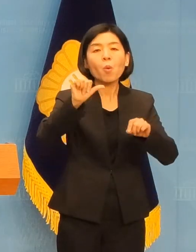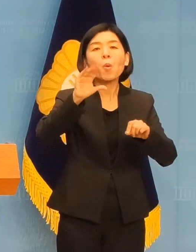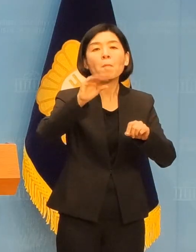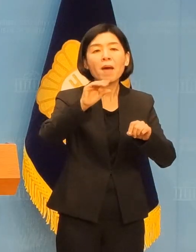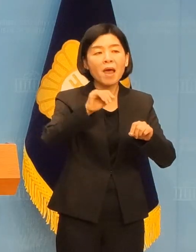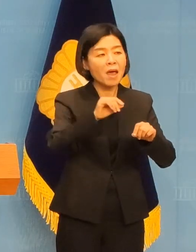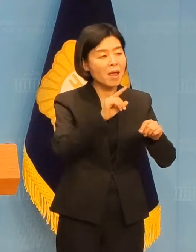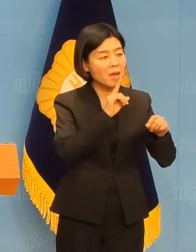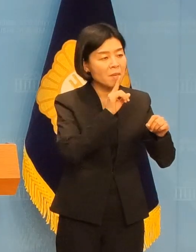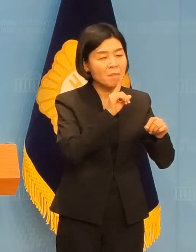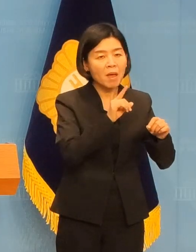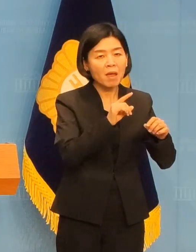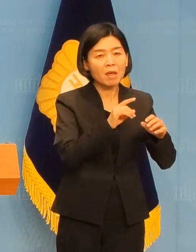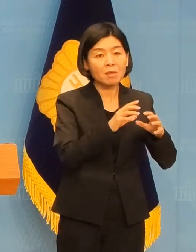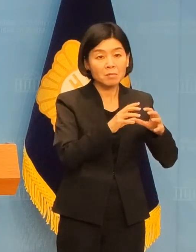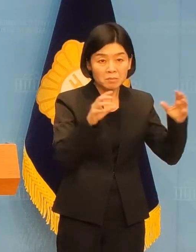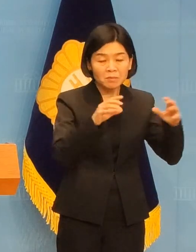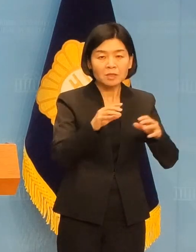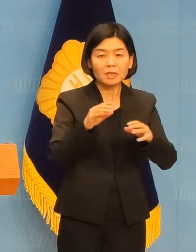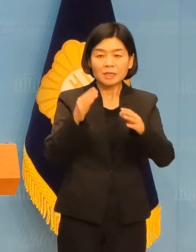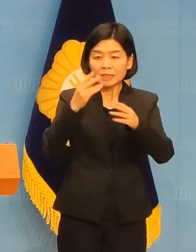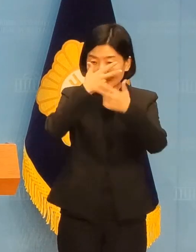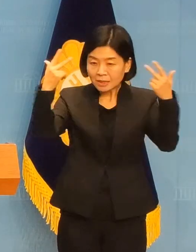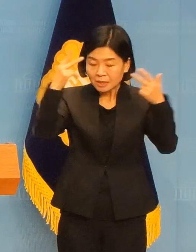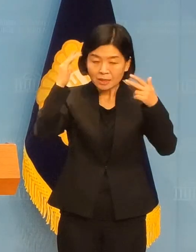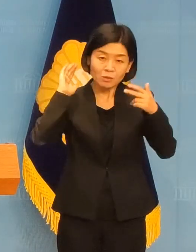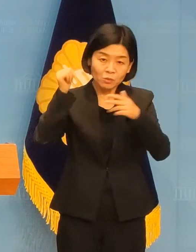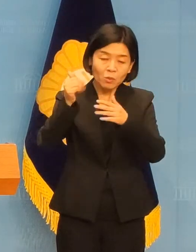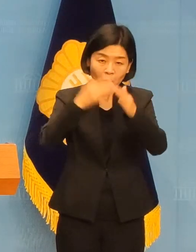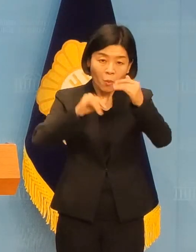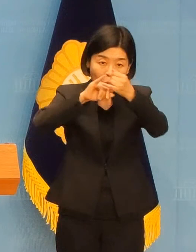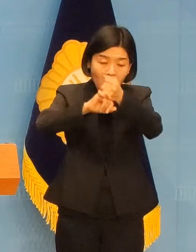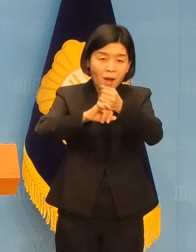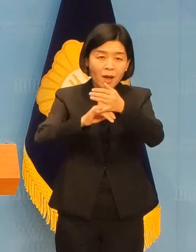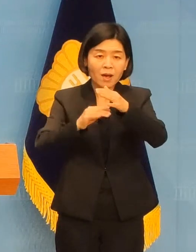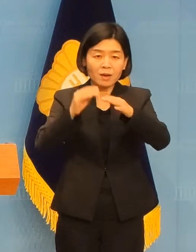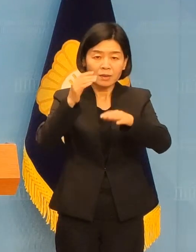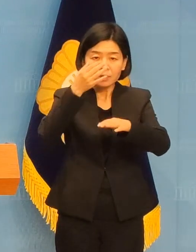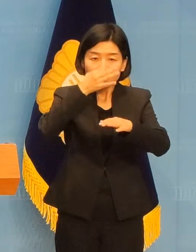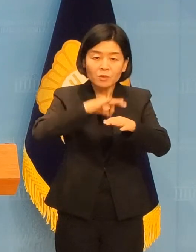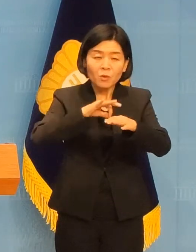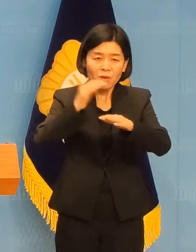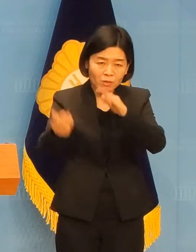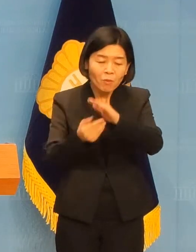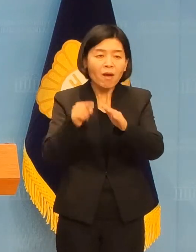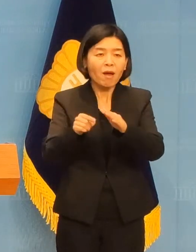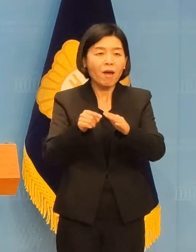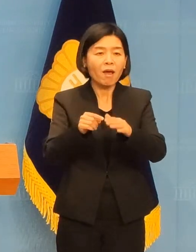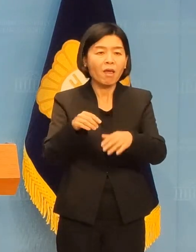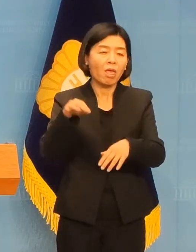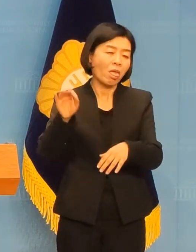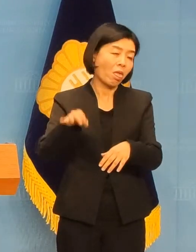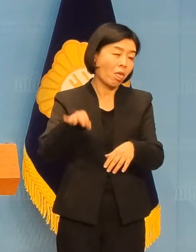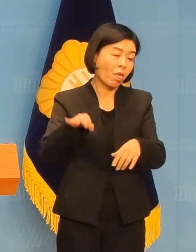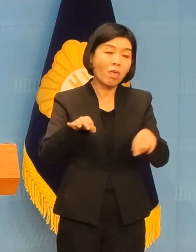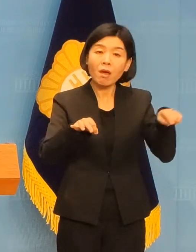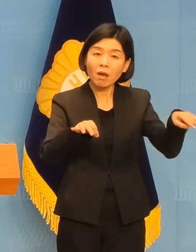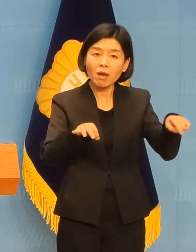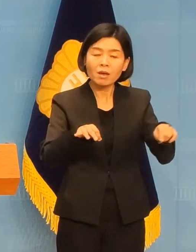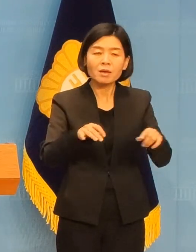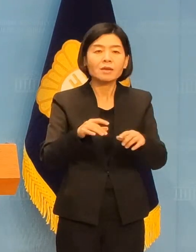대통령의 공약과 성과를 폄훼한 것은 국민이 이미 알고 계신 민간 협력의